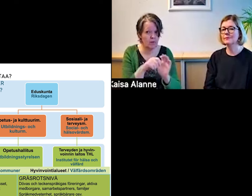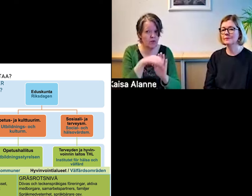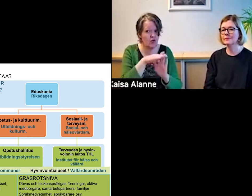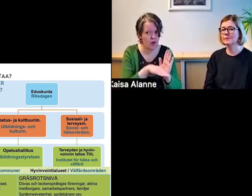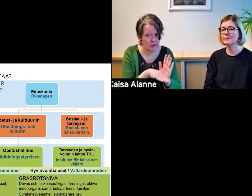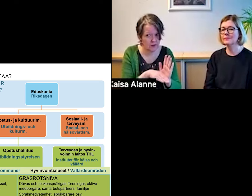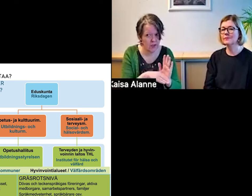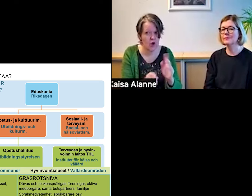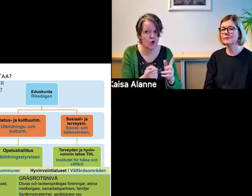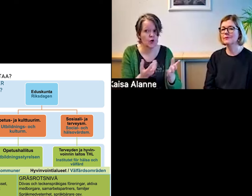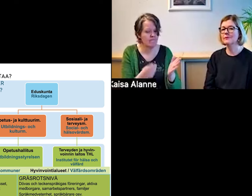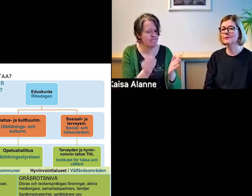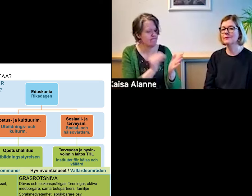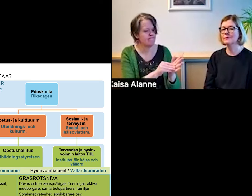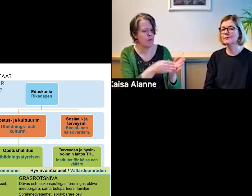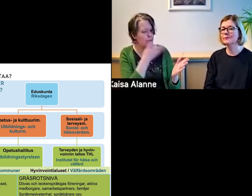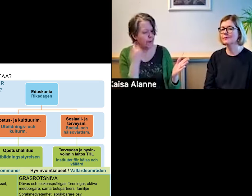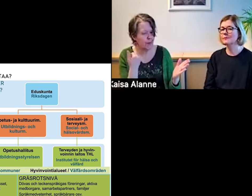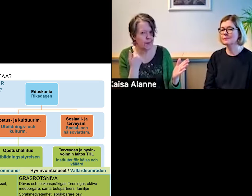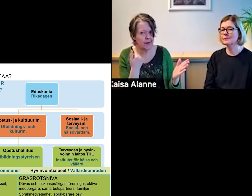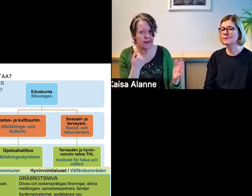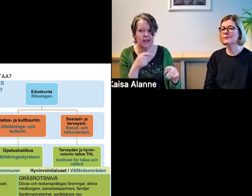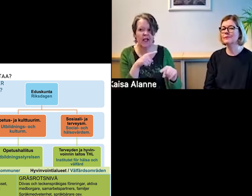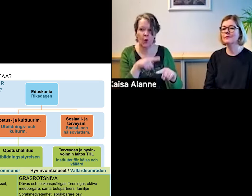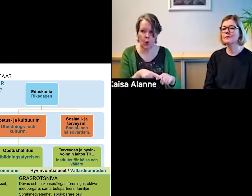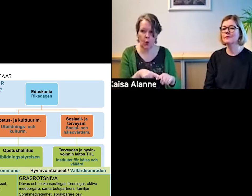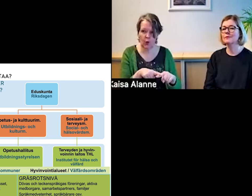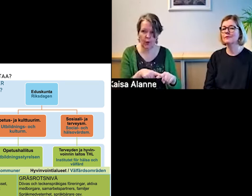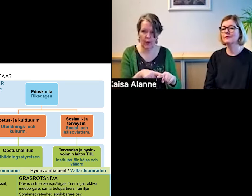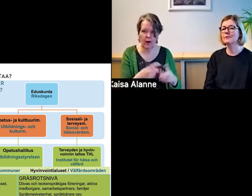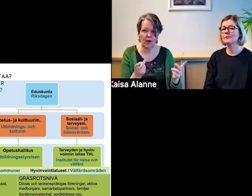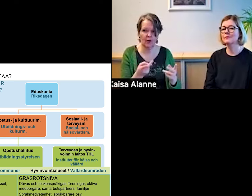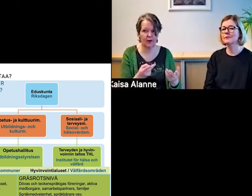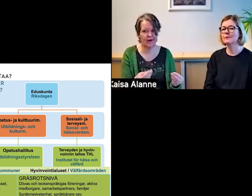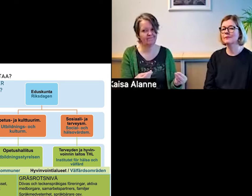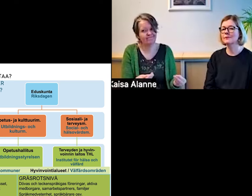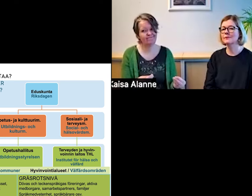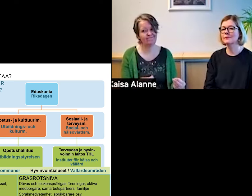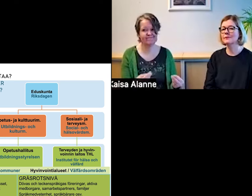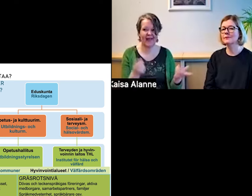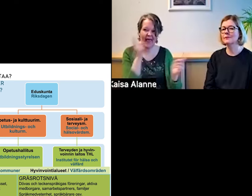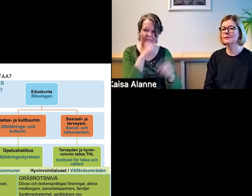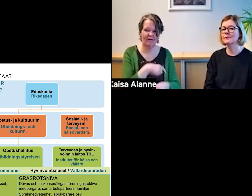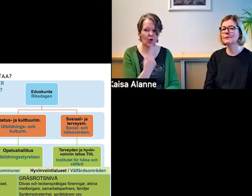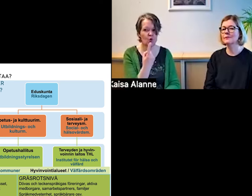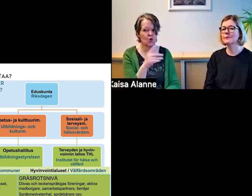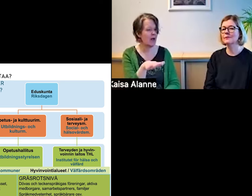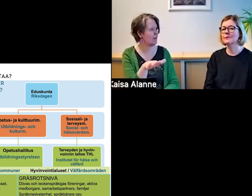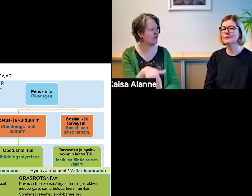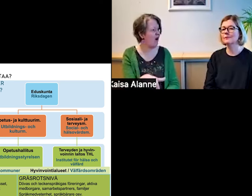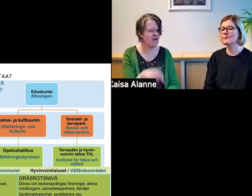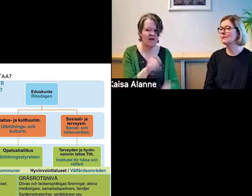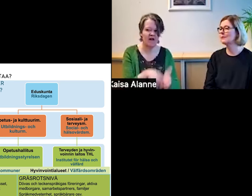molemmat viittomakielet tulee huomioida tässä lainvalmistelutyössä, ja että sitä kerroimme, että mitä siellä on ja mitä siellä ei ole, ja